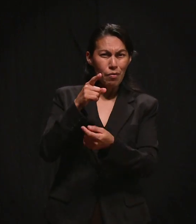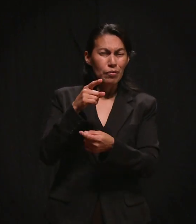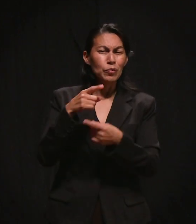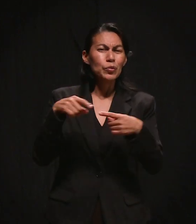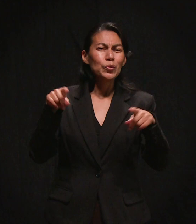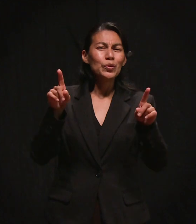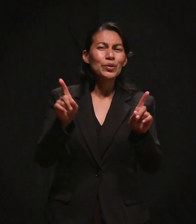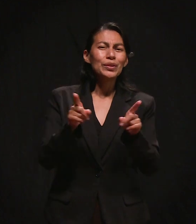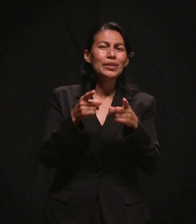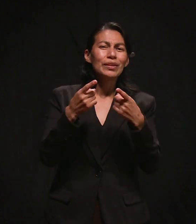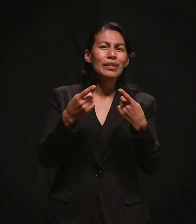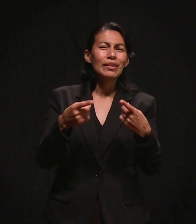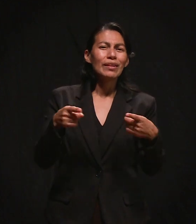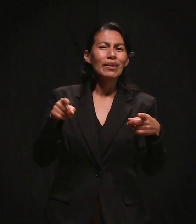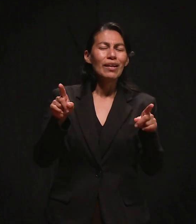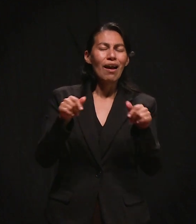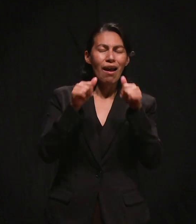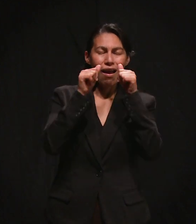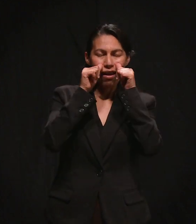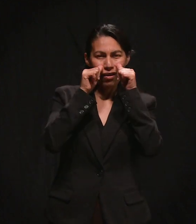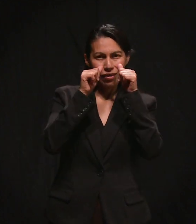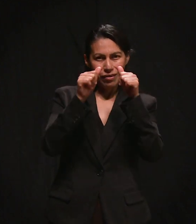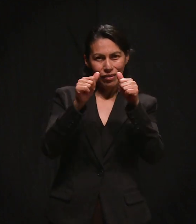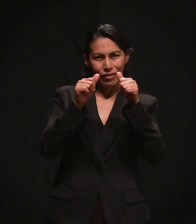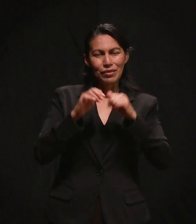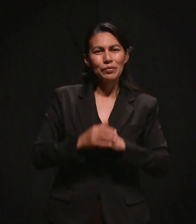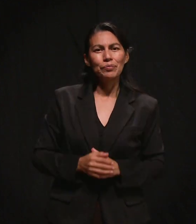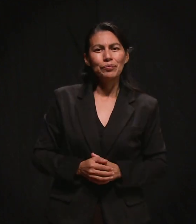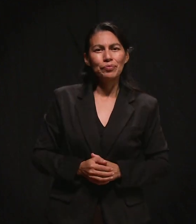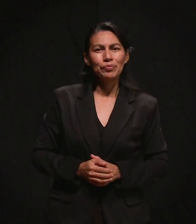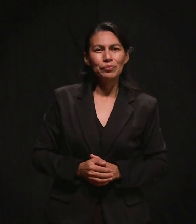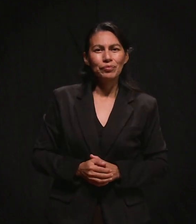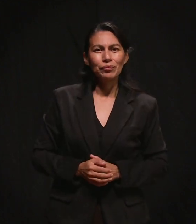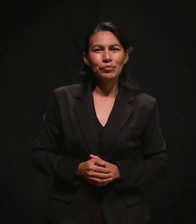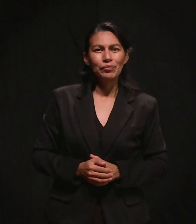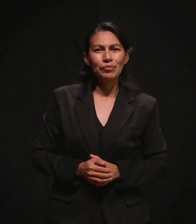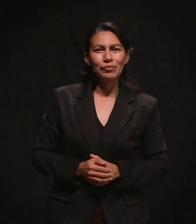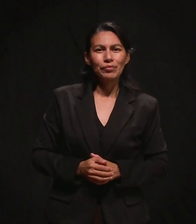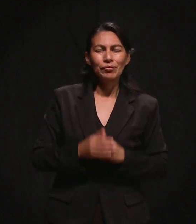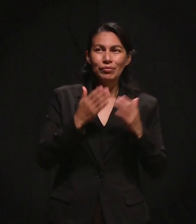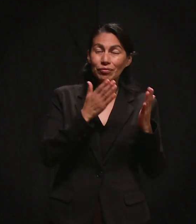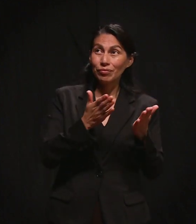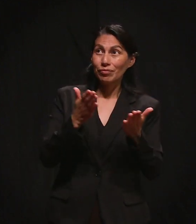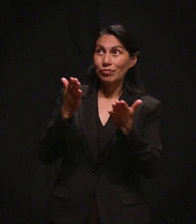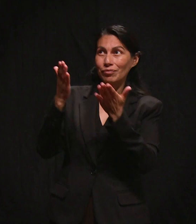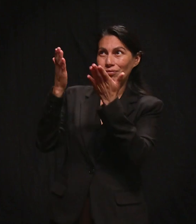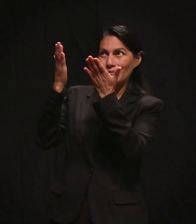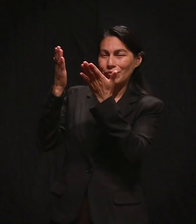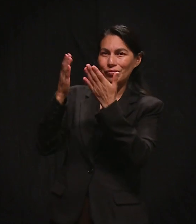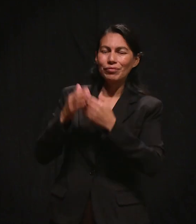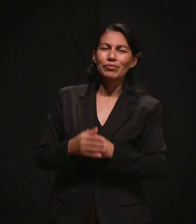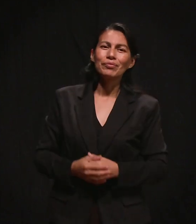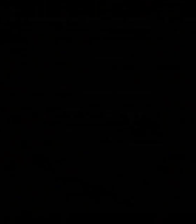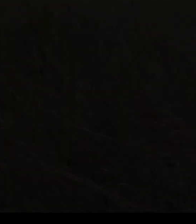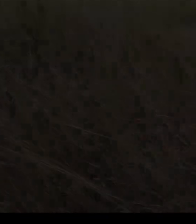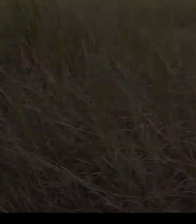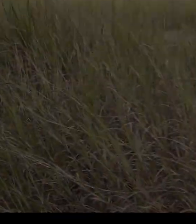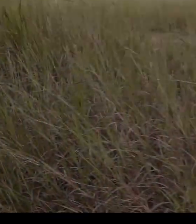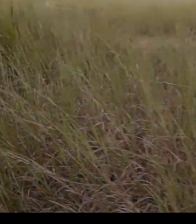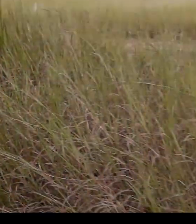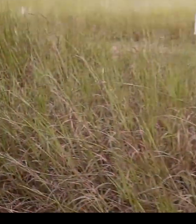a colocar, nos va a guiar, inspirar al trono de la gracia de Dios. Escuchemos.